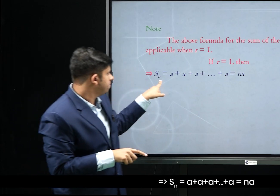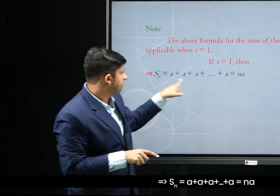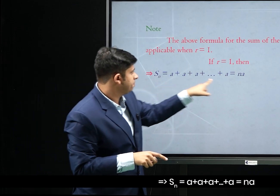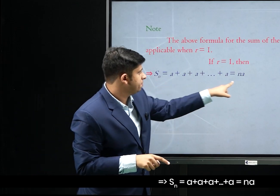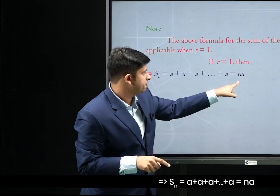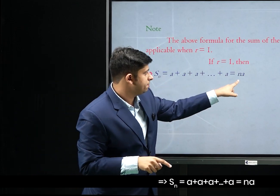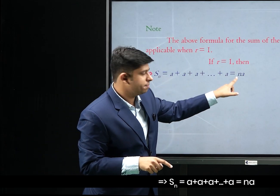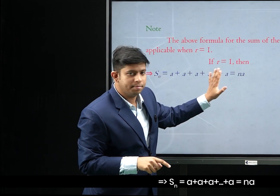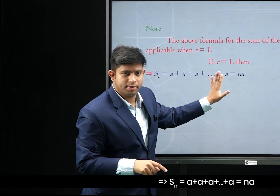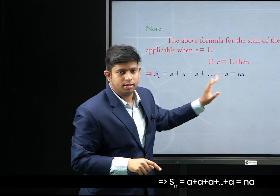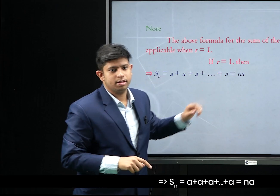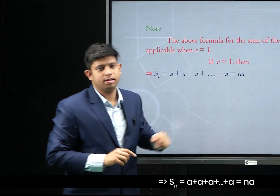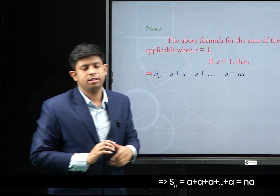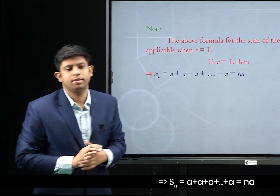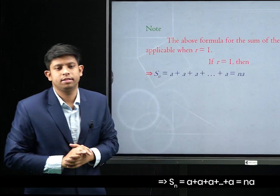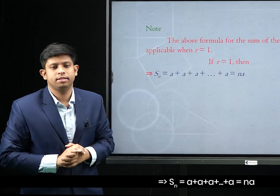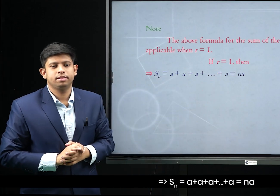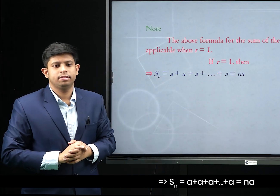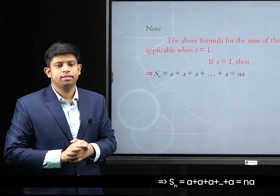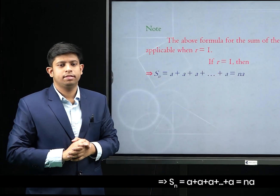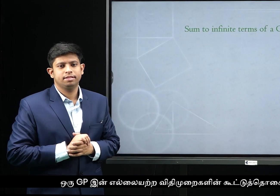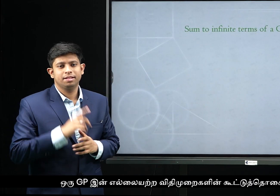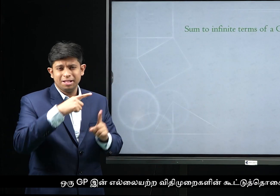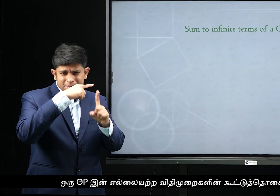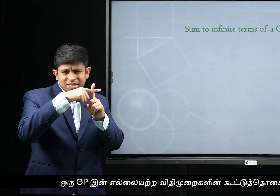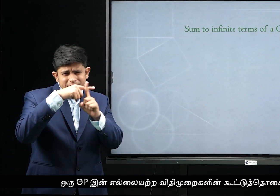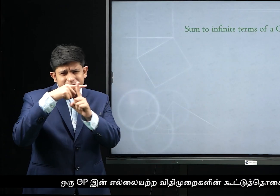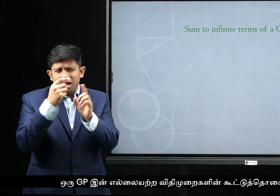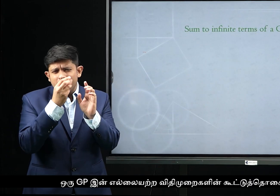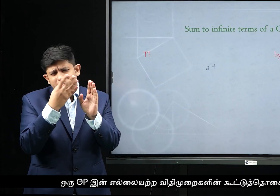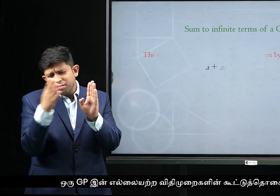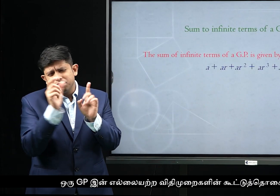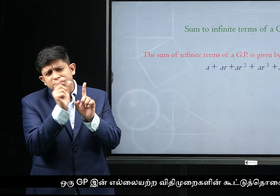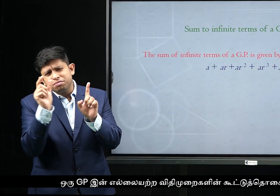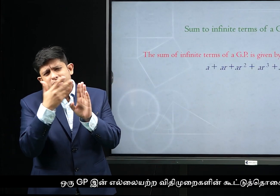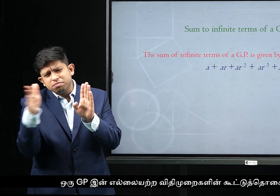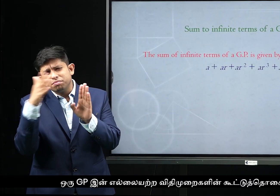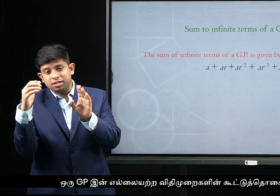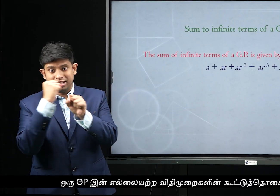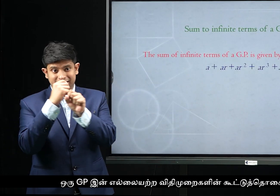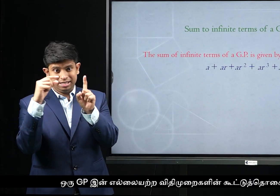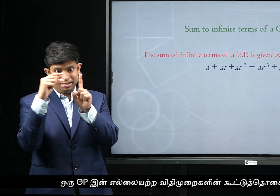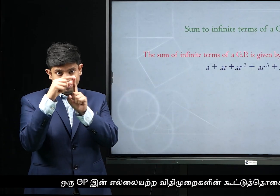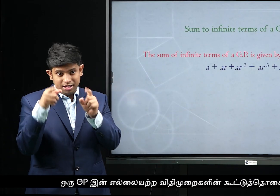கூட்டல் a ஈடு na ஒரு gpயின் எல்லையற்ற விதிமுறைகளின்